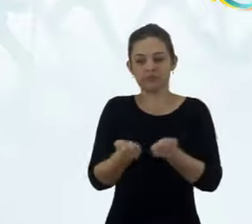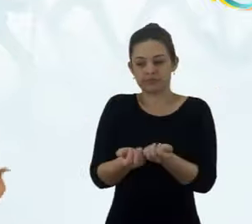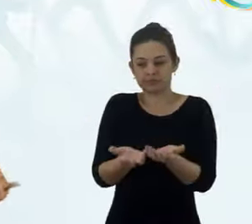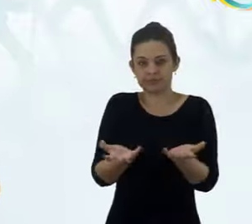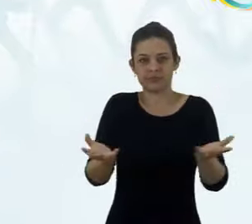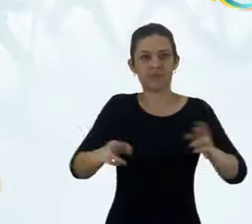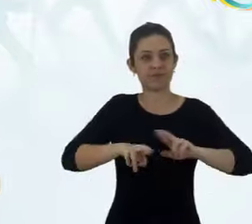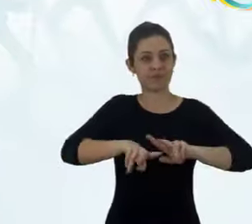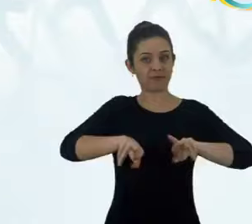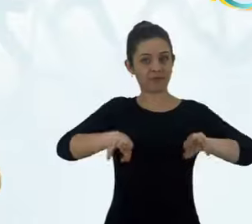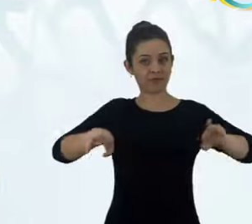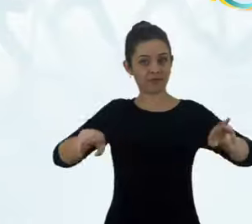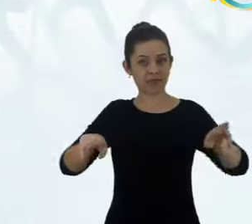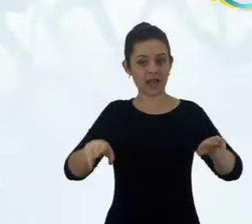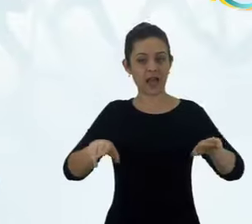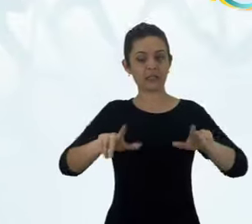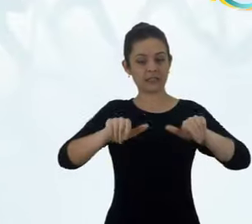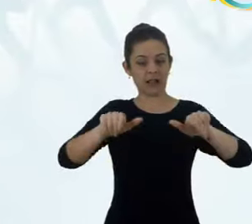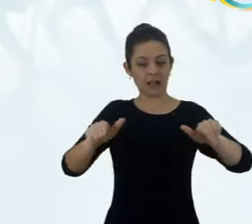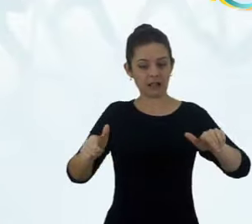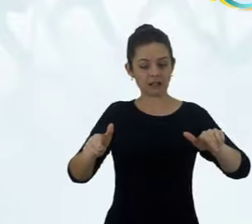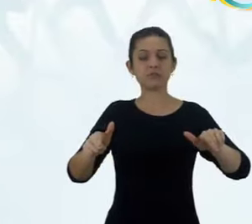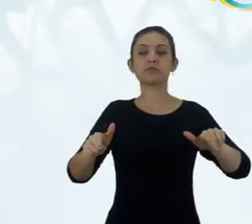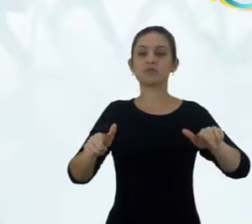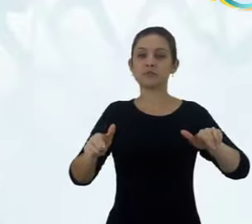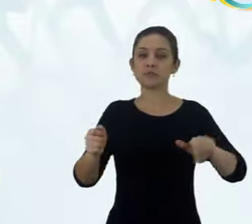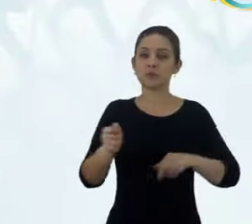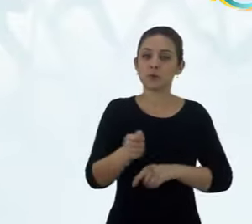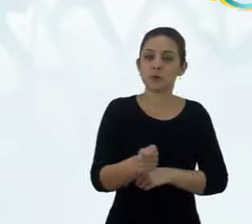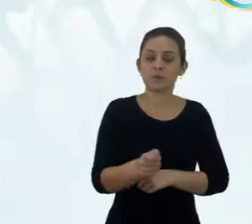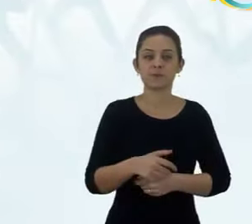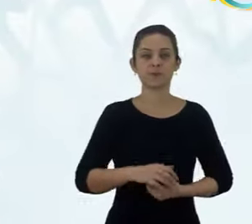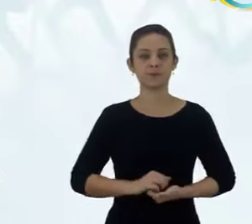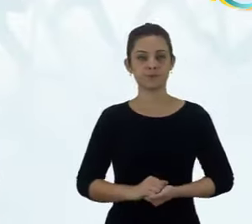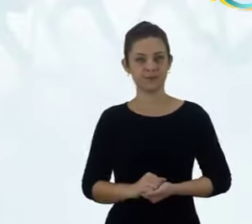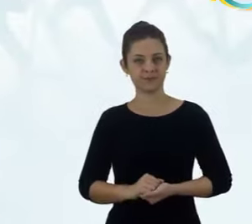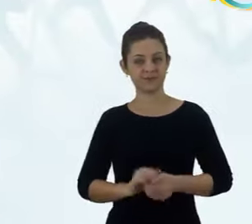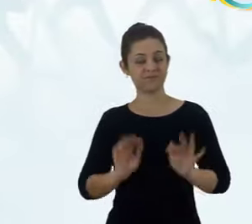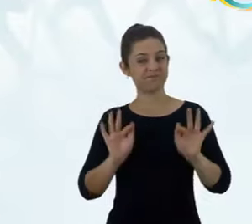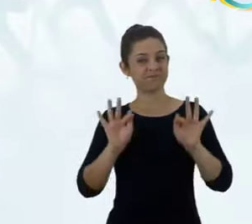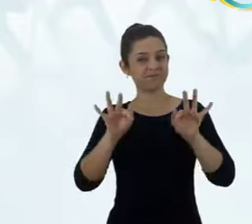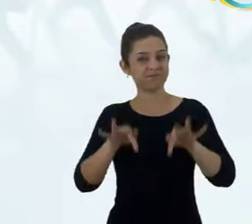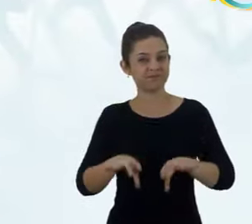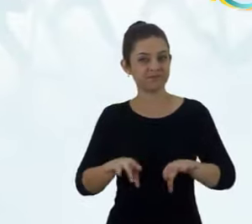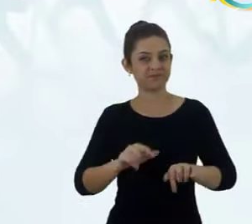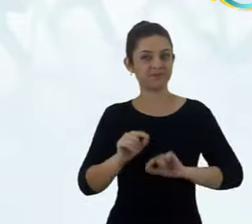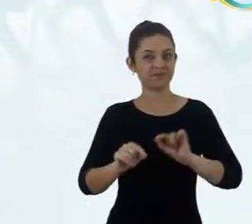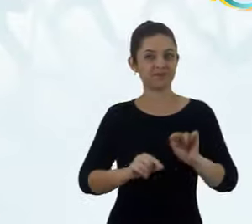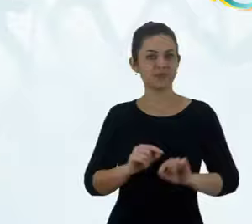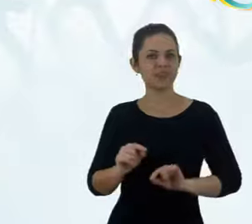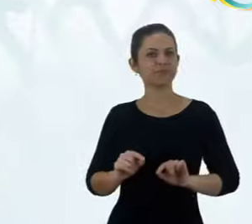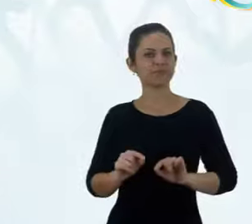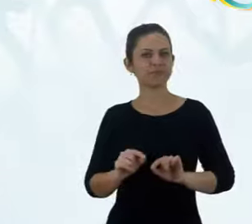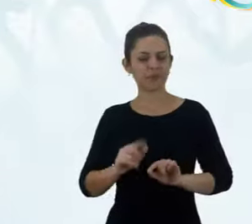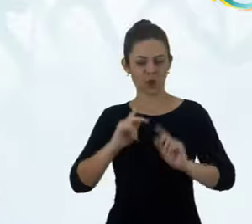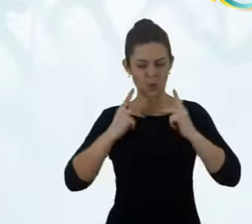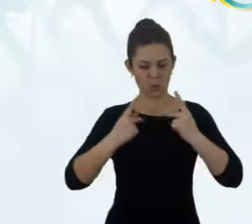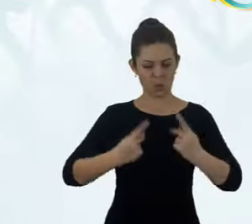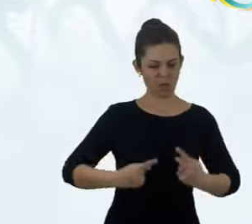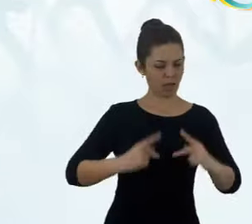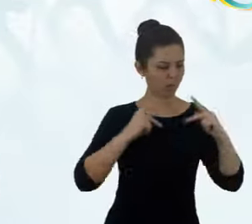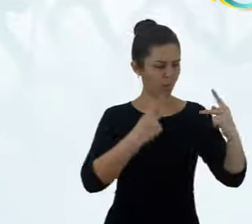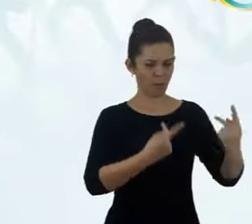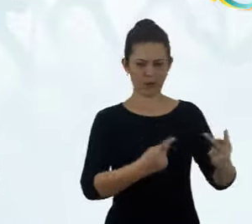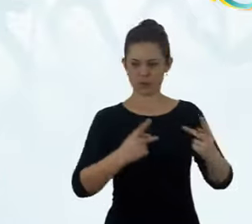e proporcionar essas outras diferenças dentro da sala de aula. E deixo como uma mensagem final para vocês: o que difere um